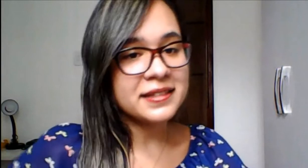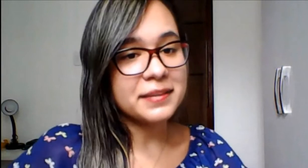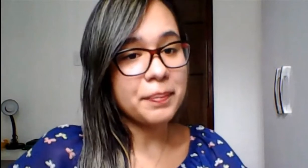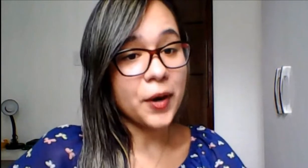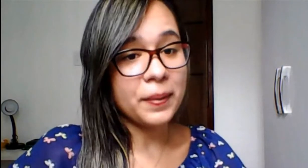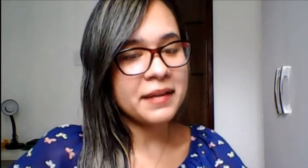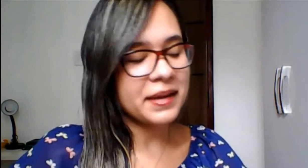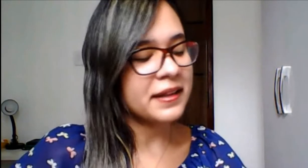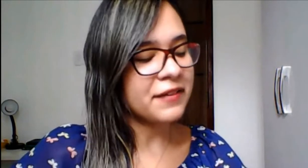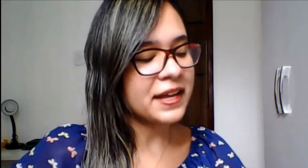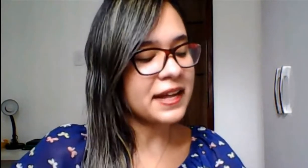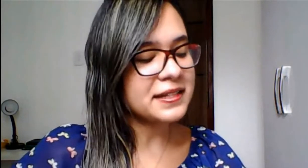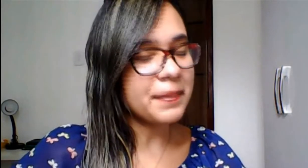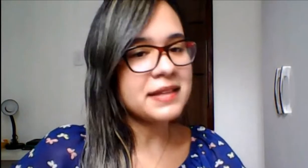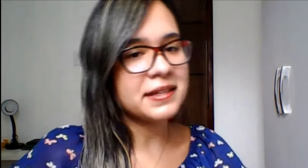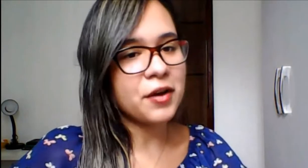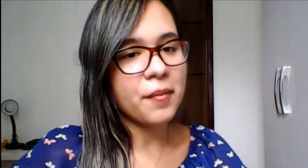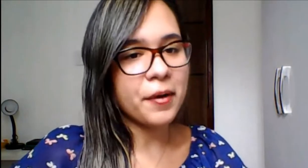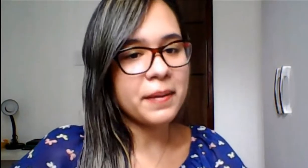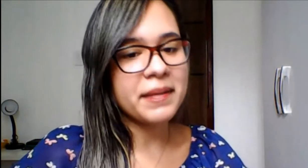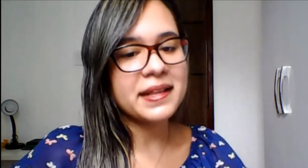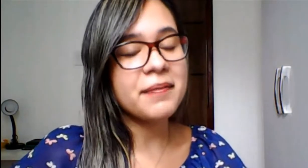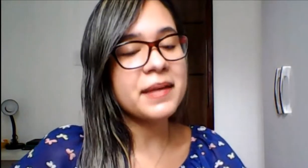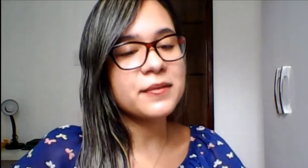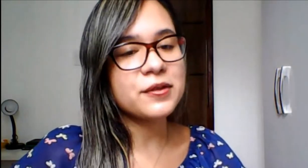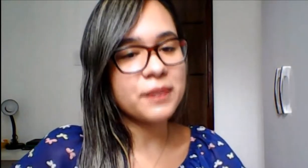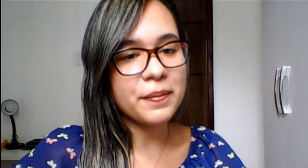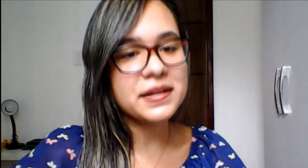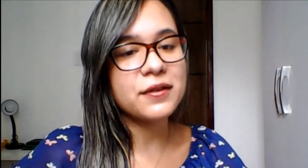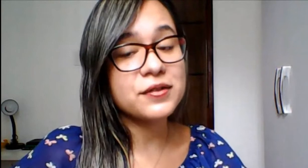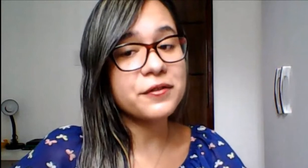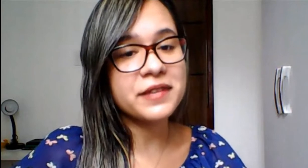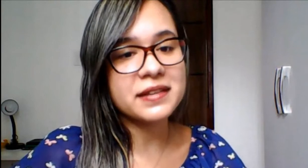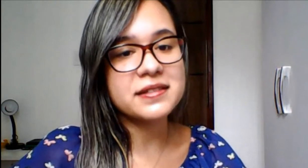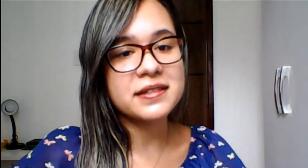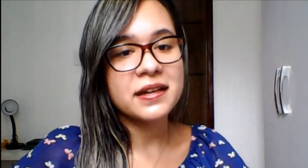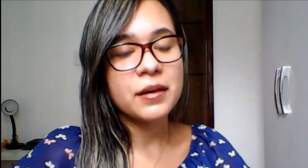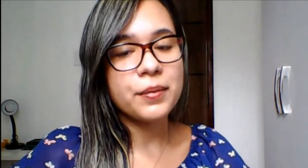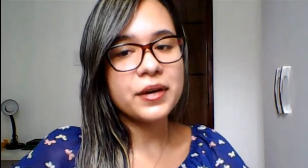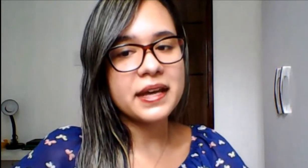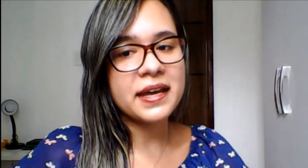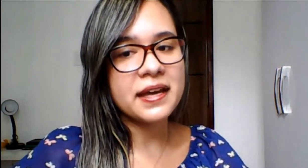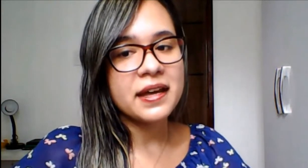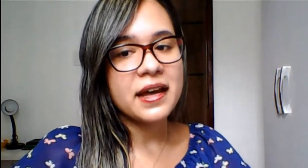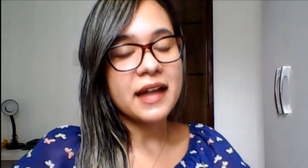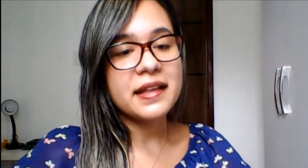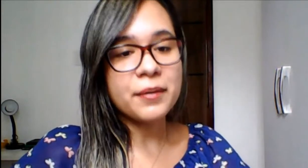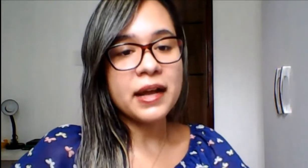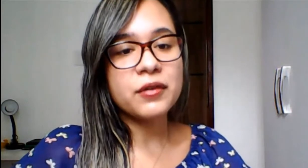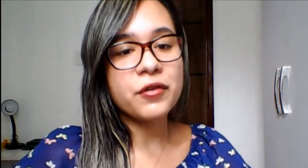esse problema, na verdade, se apresenta como um problema até mesmo dos próprios alunos ouvintes, porque até para o aluno